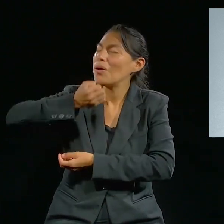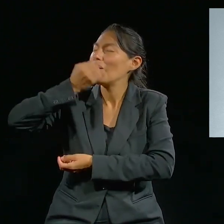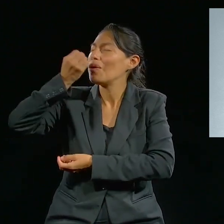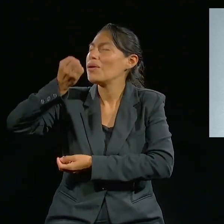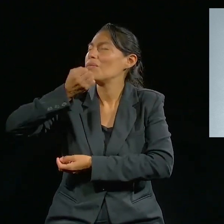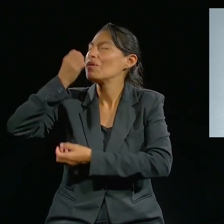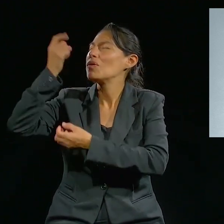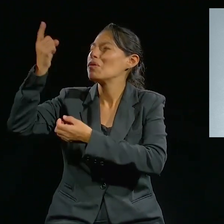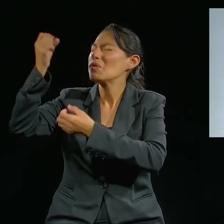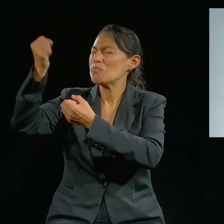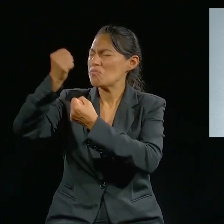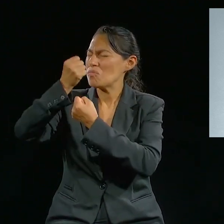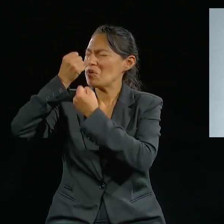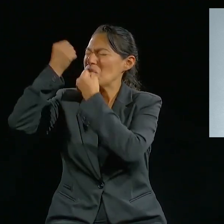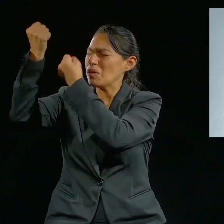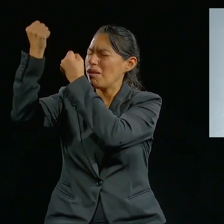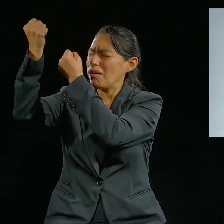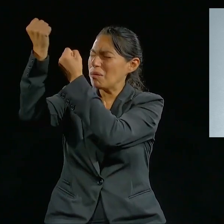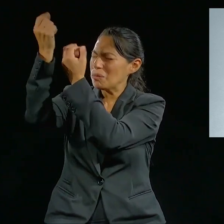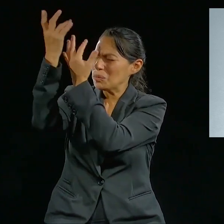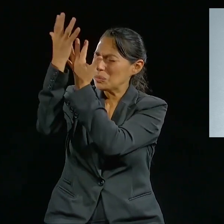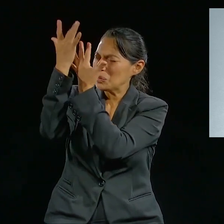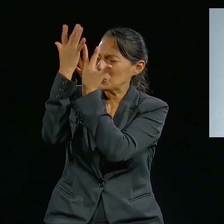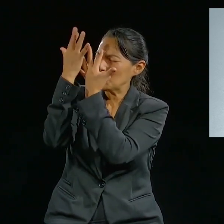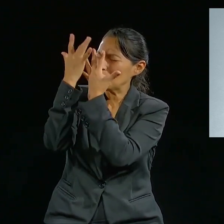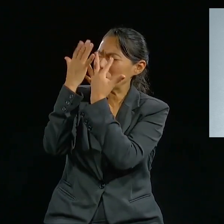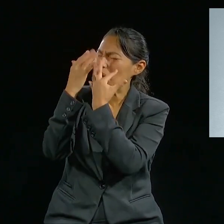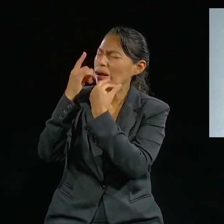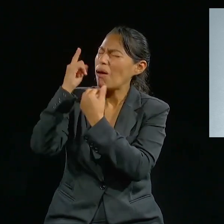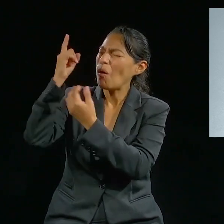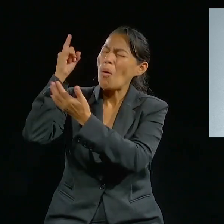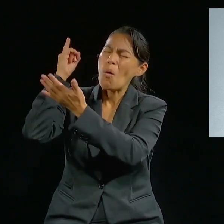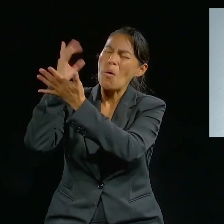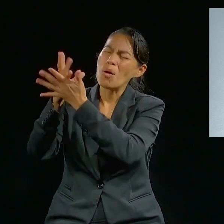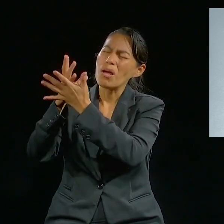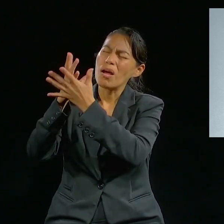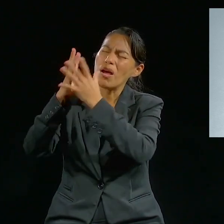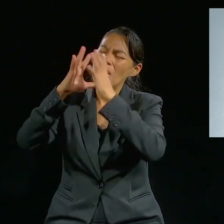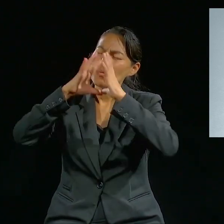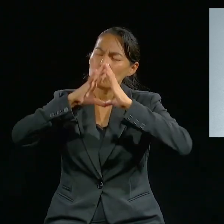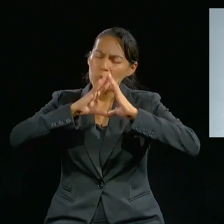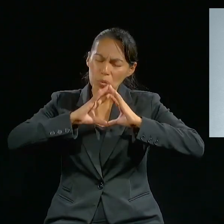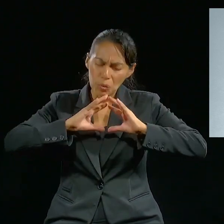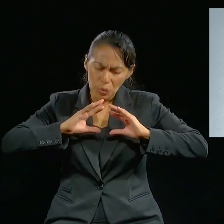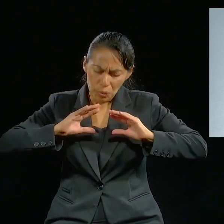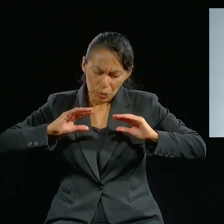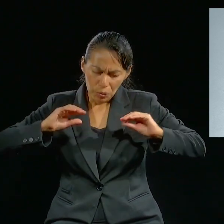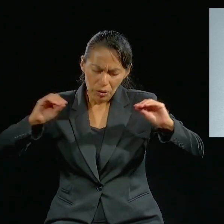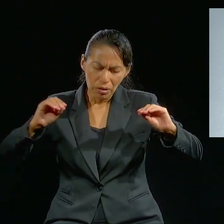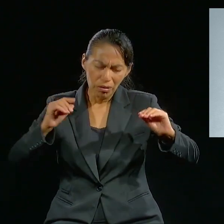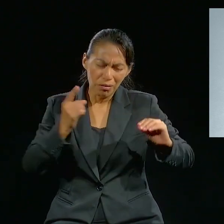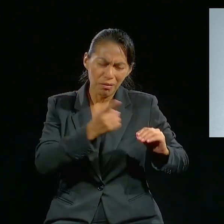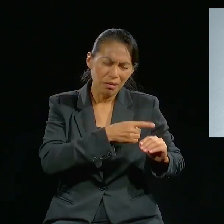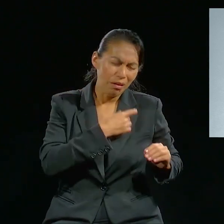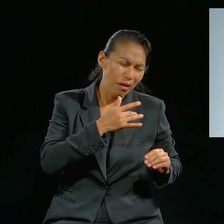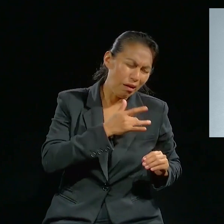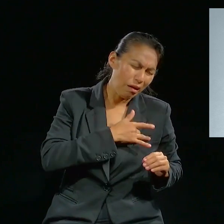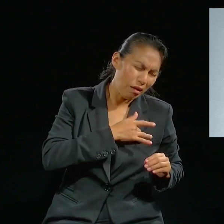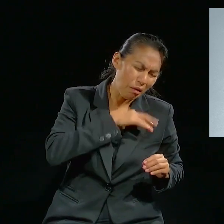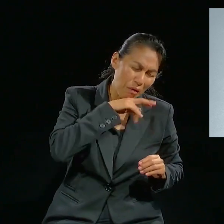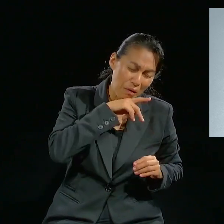nuestra fuente de poder señor y el único que da salud a nuestro corazón preocupado y adolorido